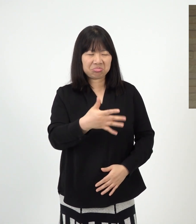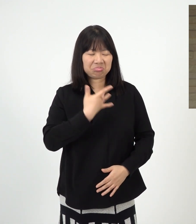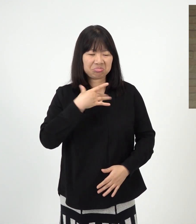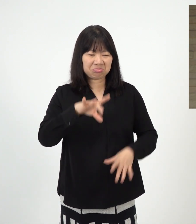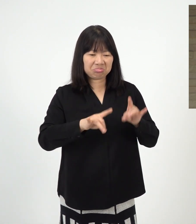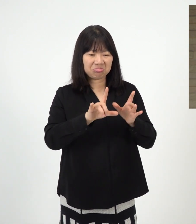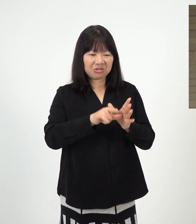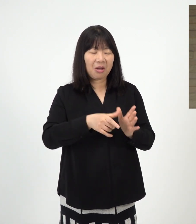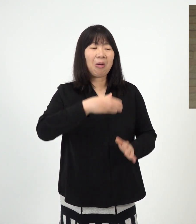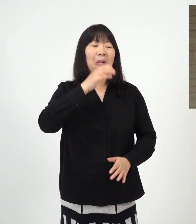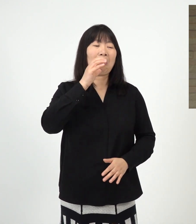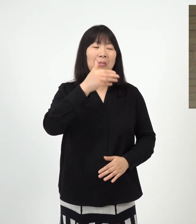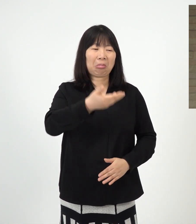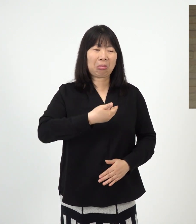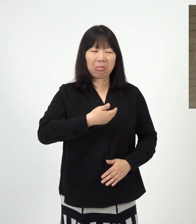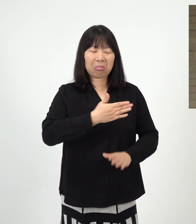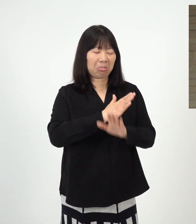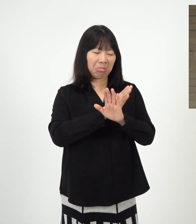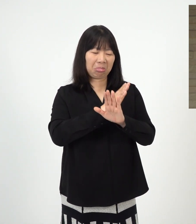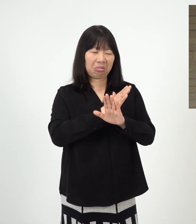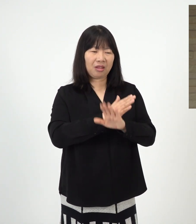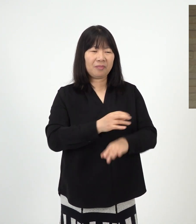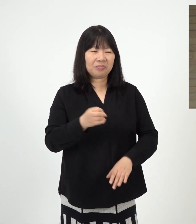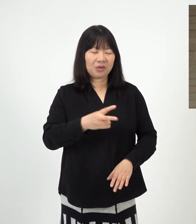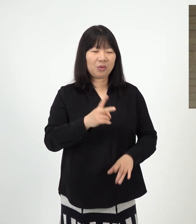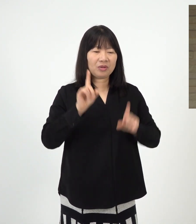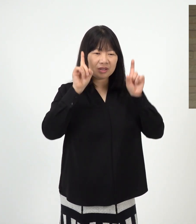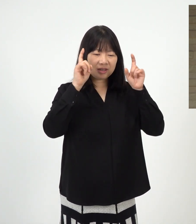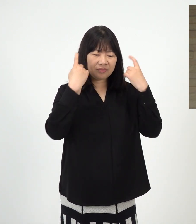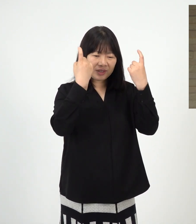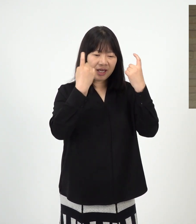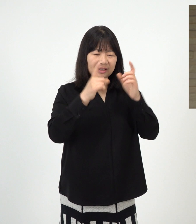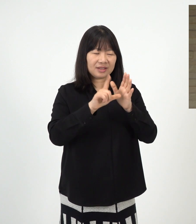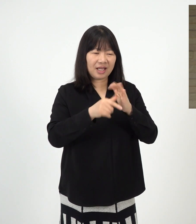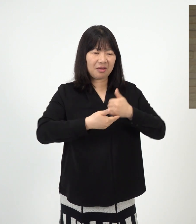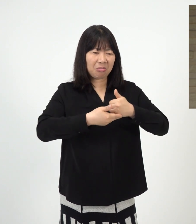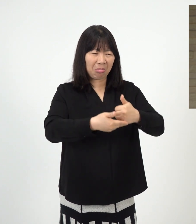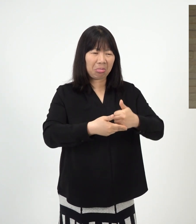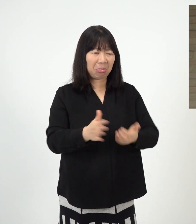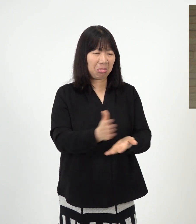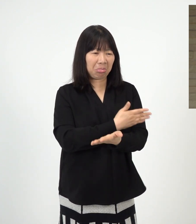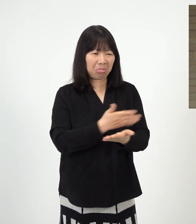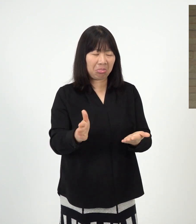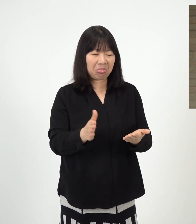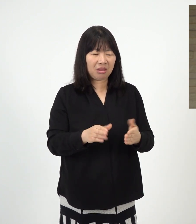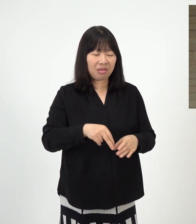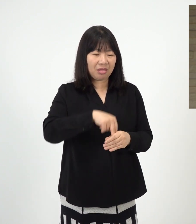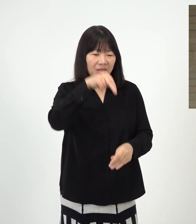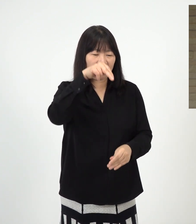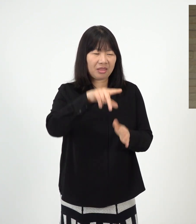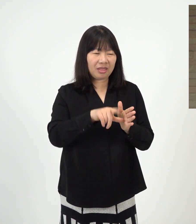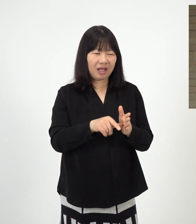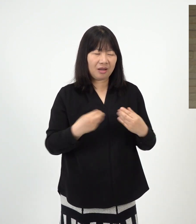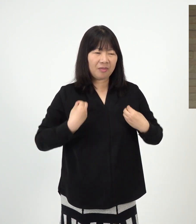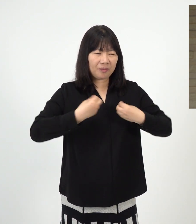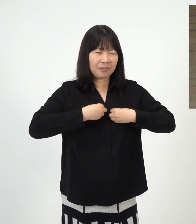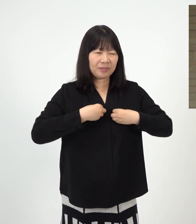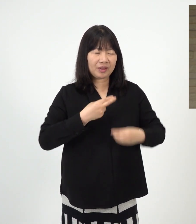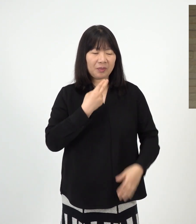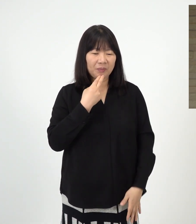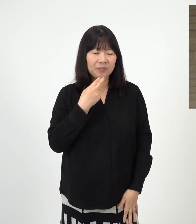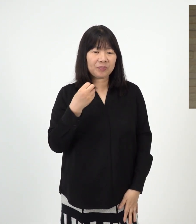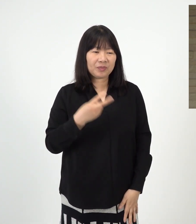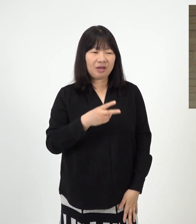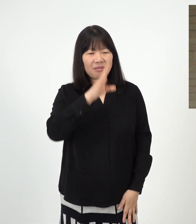목마를 때 마시게 하지 아니하였고, 나그네 되었을 때 영접하지 아니하였고, 헐벗을 때 옷 입히지